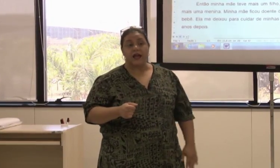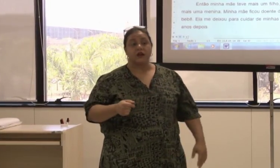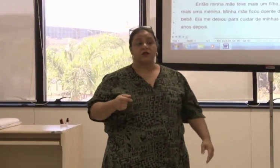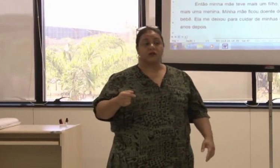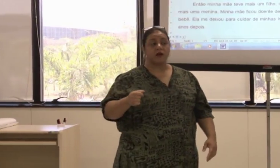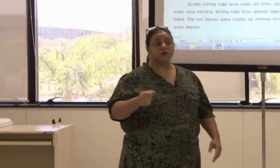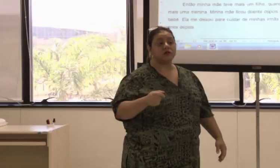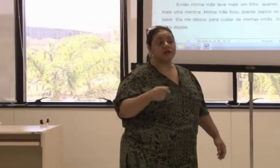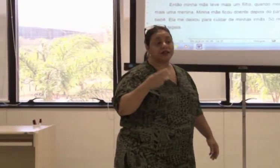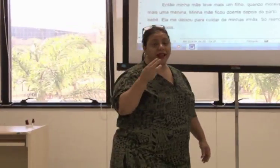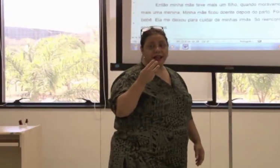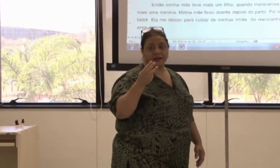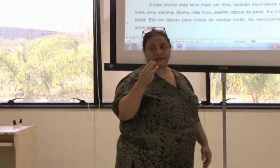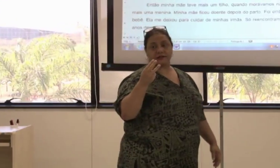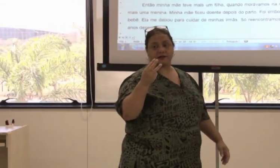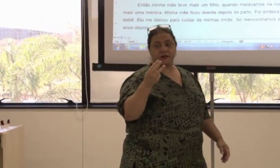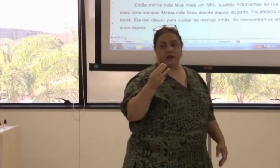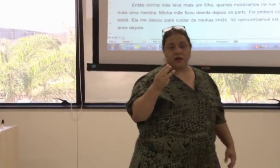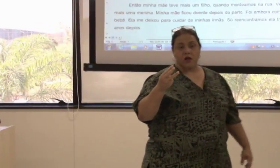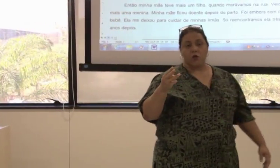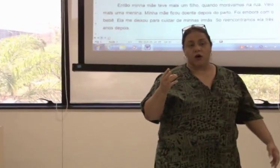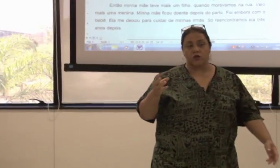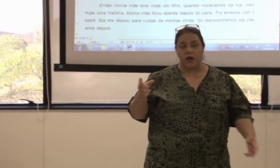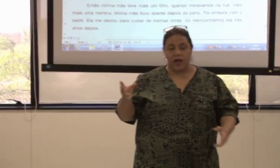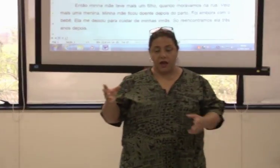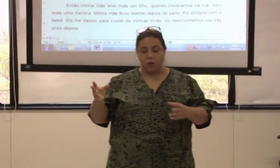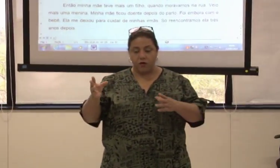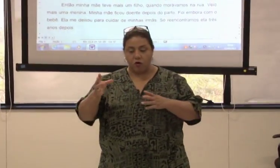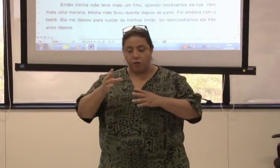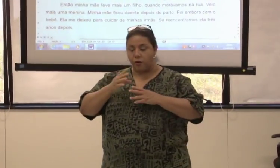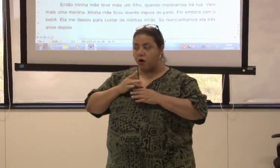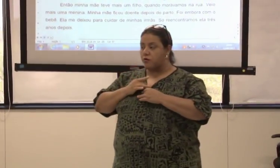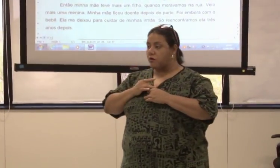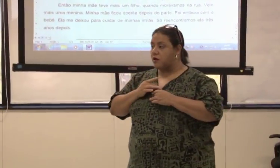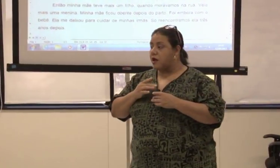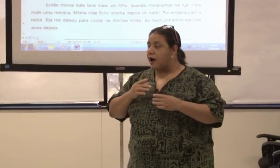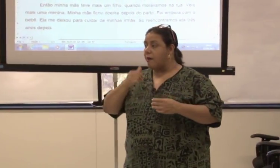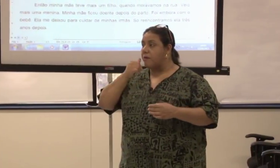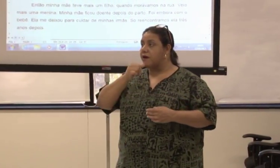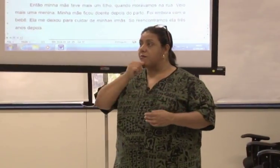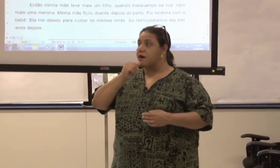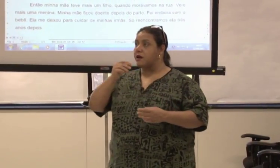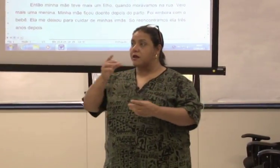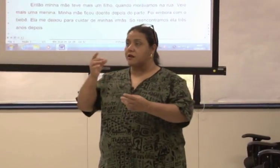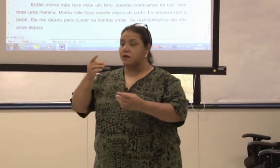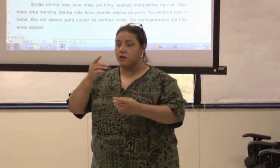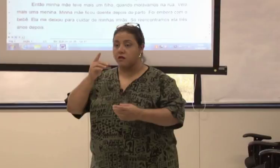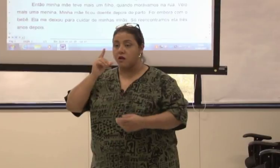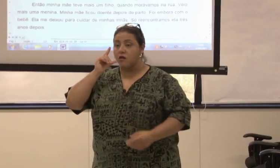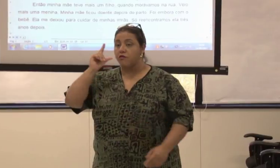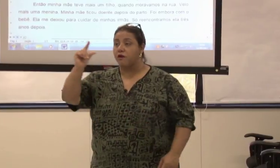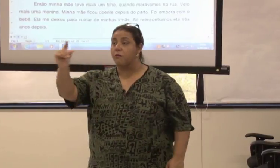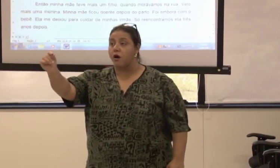nós temos 3. Quando eu incorporo, a minha mãe foi